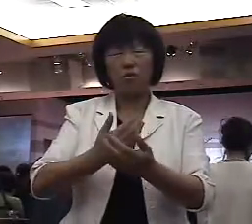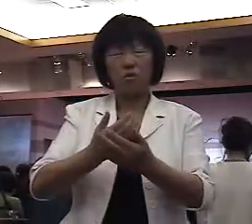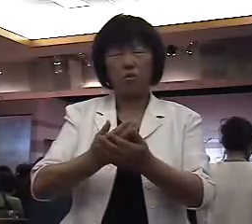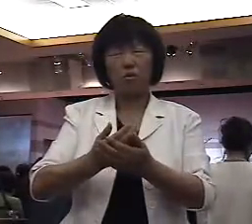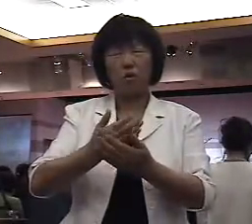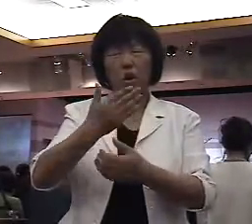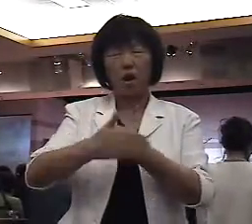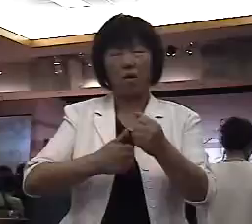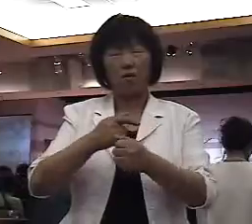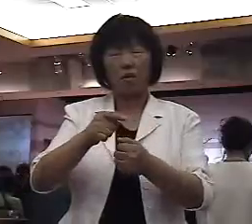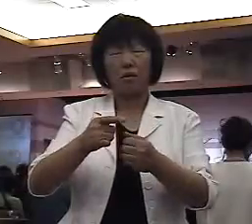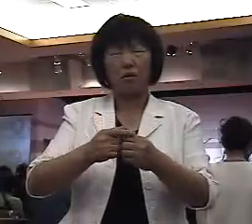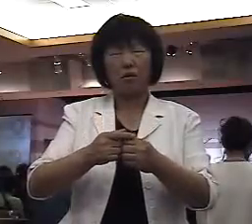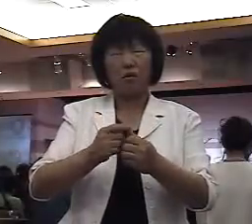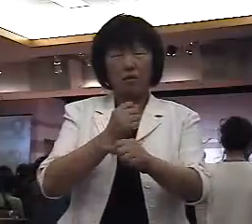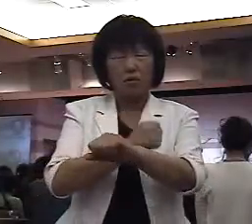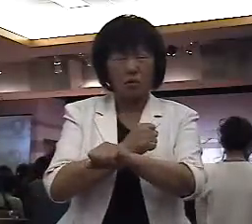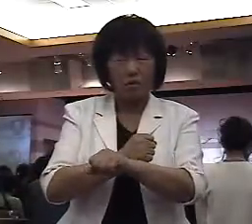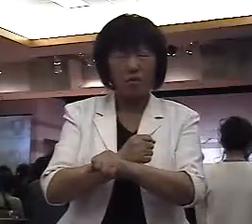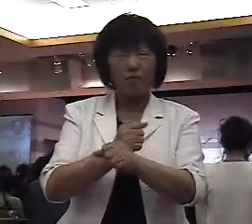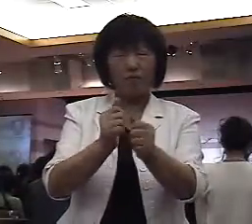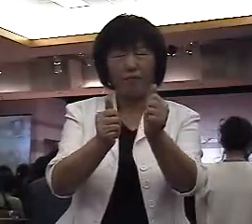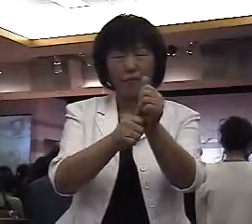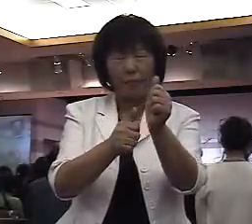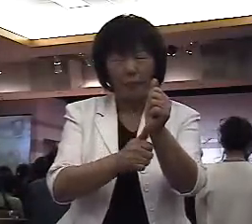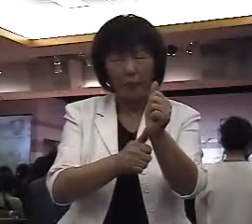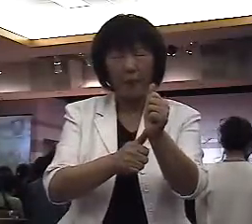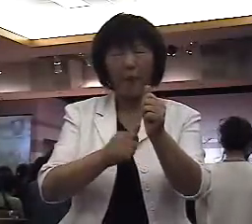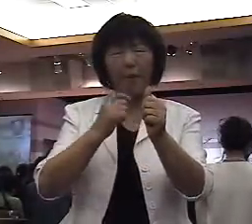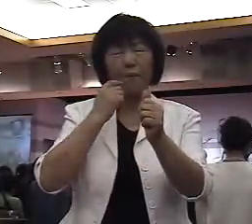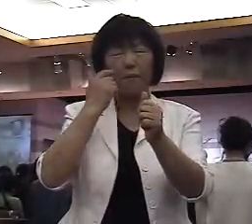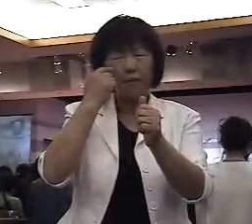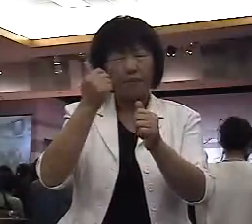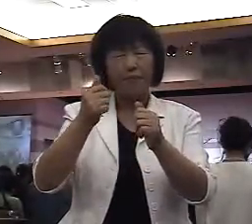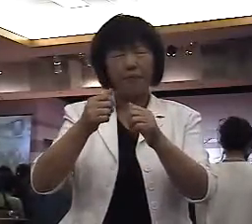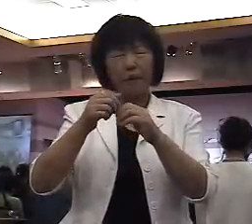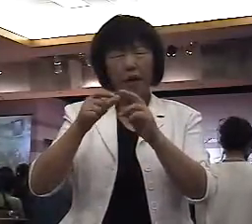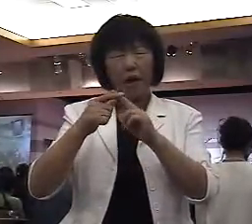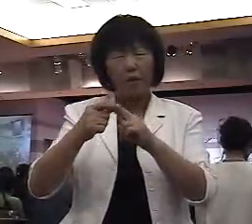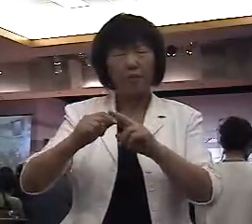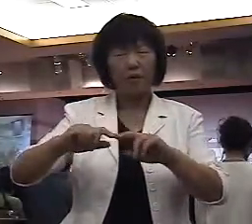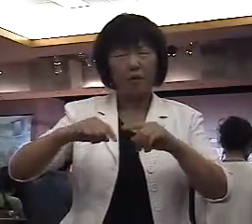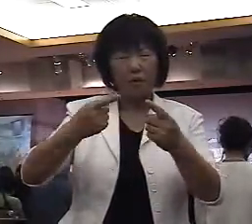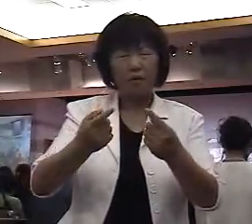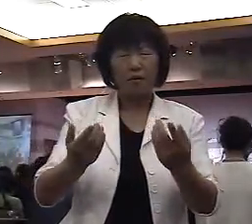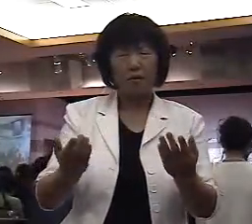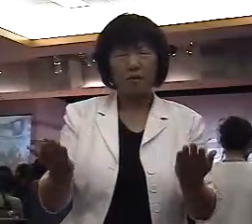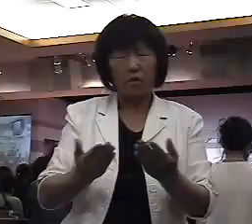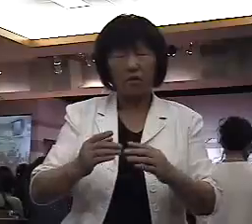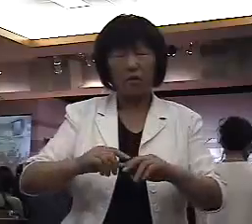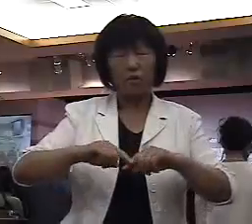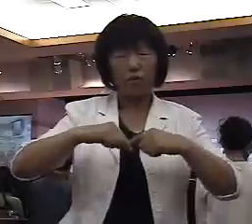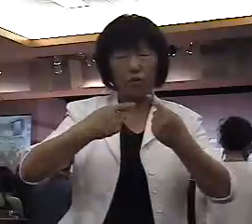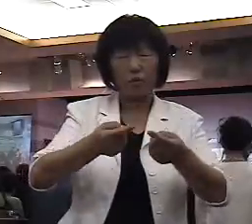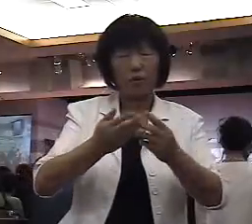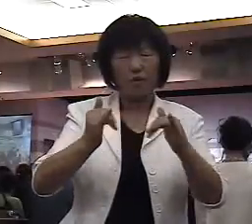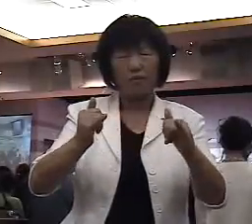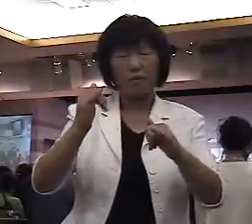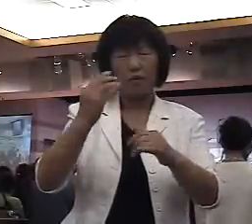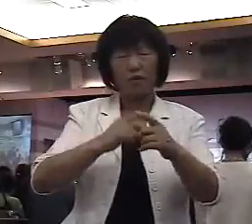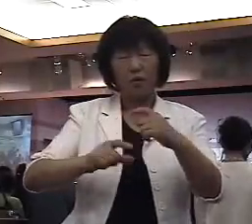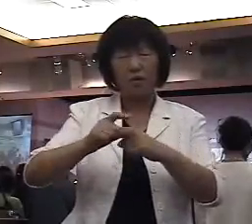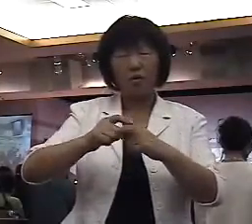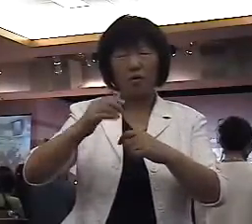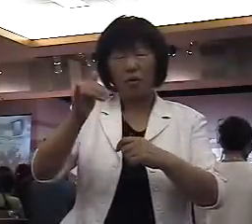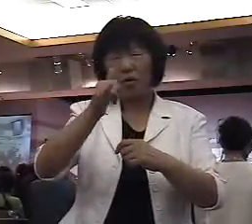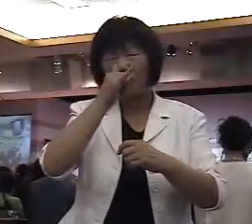아버지, 주의 백성들 교회원이 지금 힘들고 어려울 때에 주님 더욱더 붙잡고, 오 하나님 아버지,